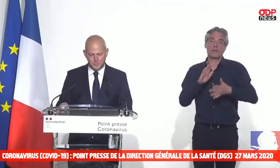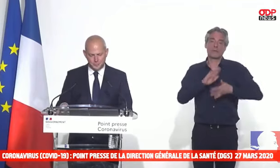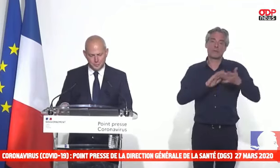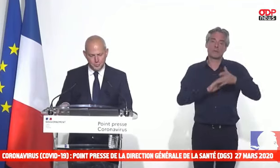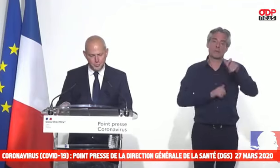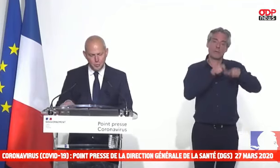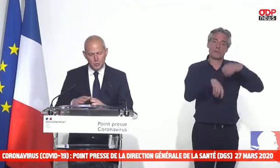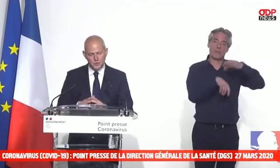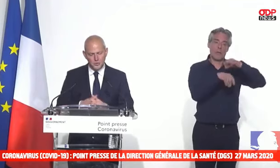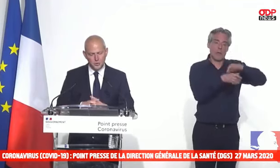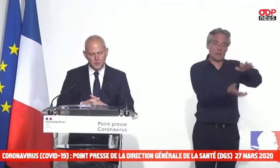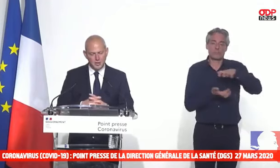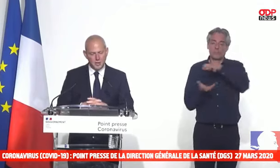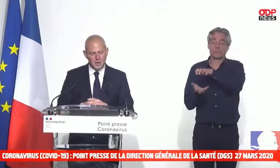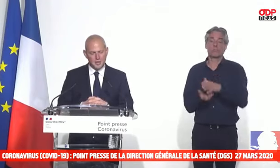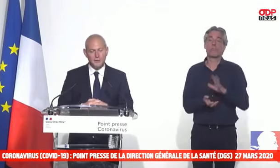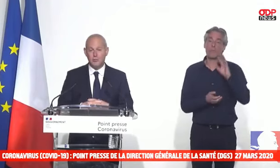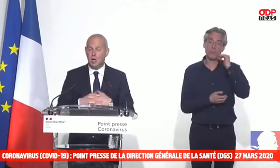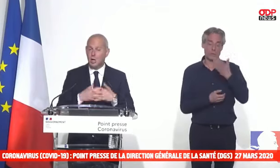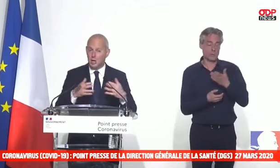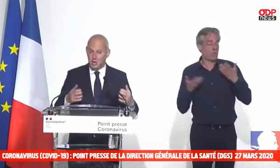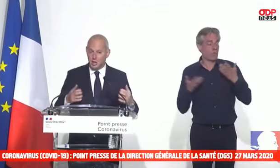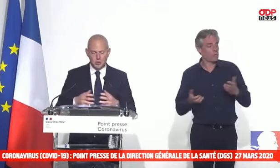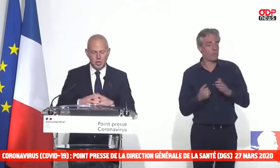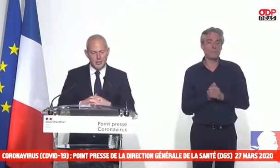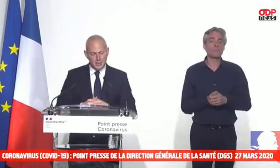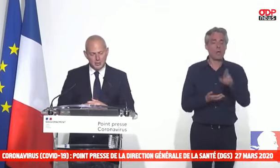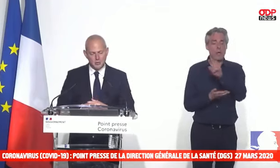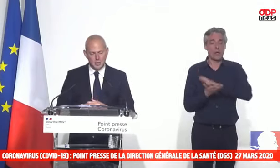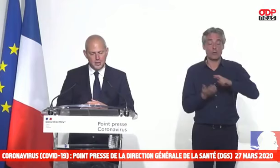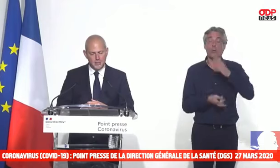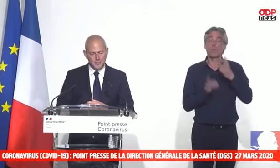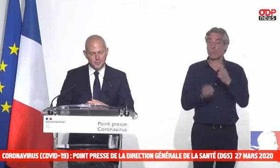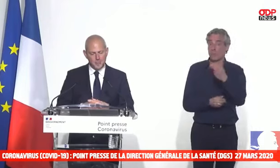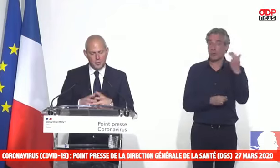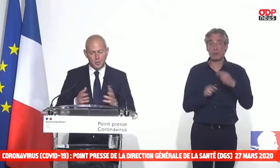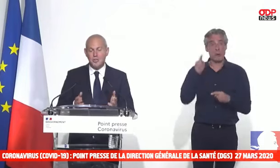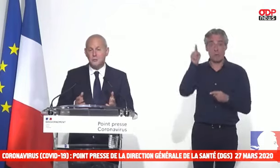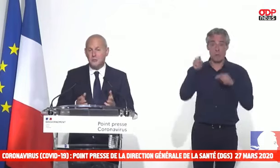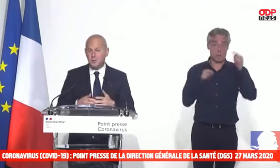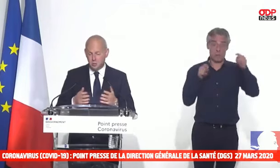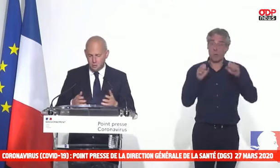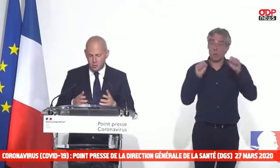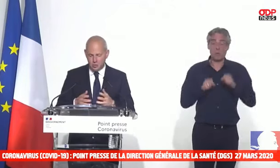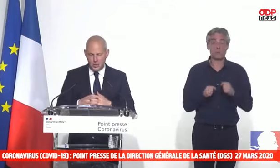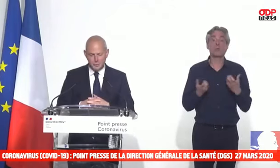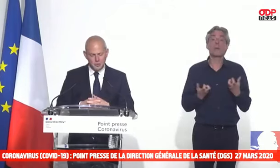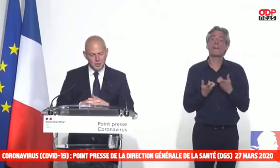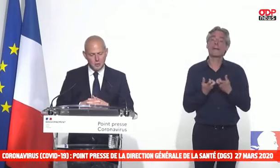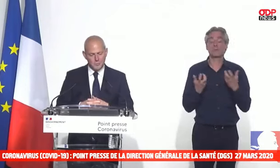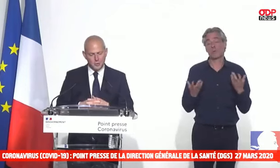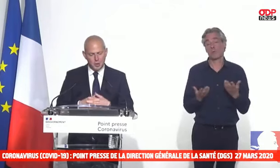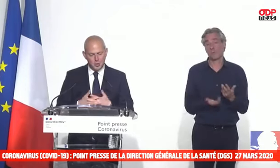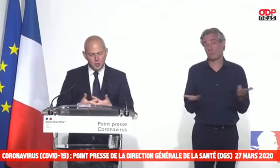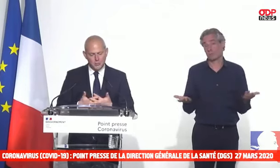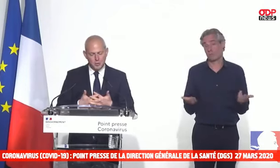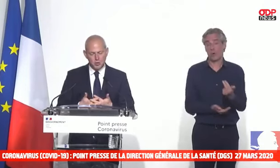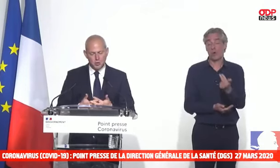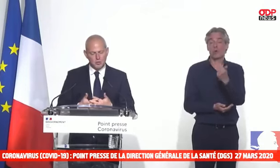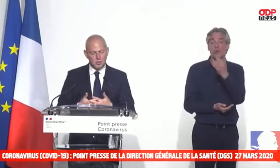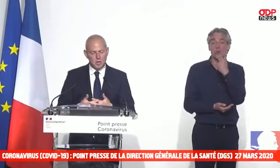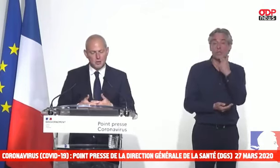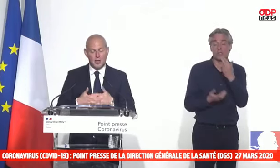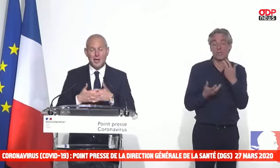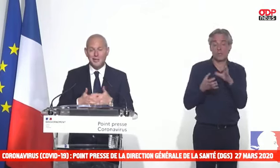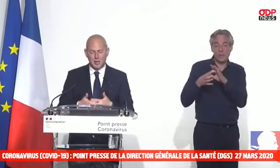patients. Notre vision à cet égard est à la fois régionale et nationale. Dans un premier temps, lorsque cela est possible, nous privilégions